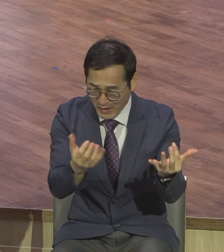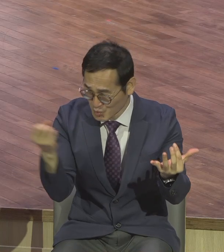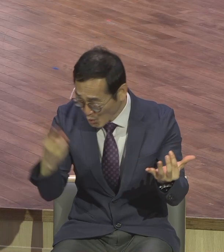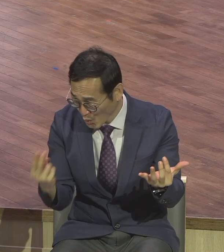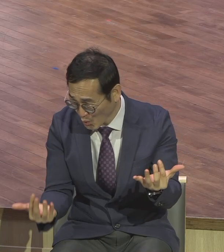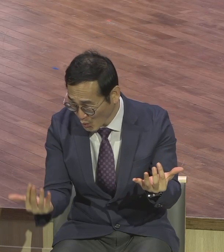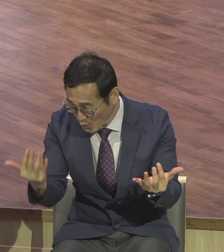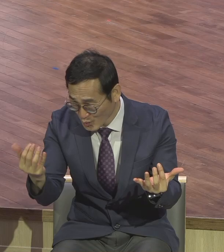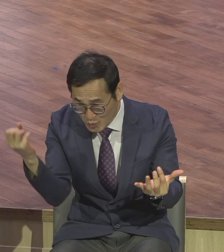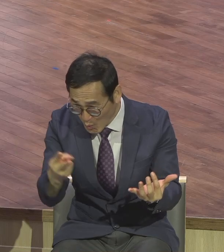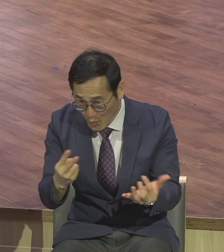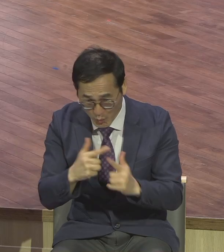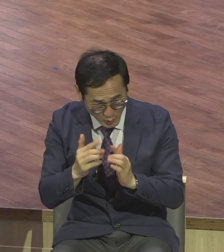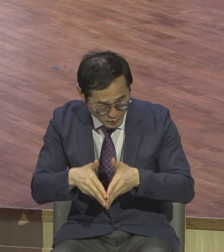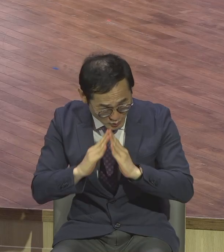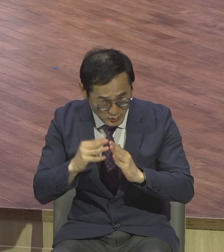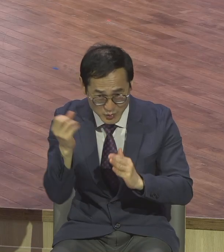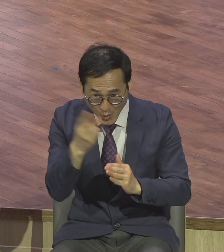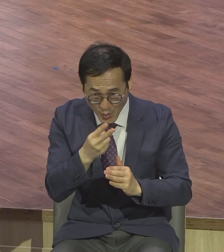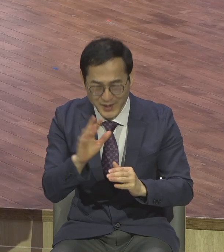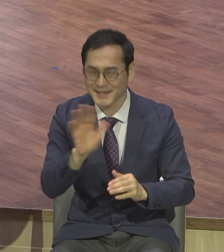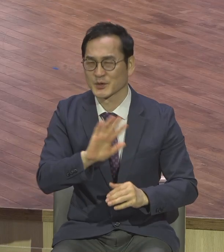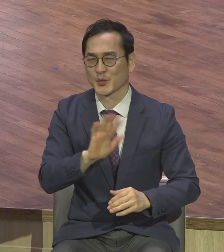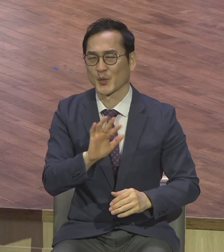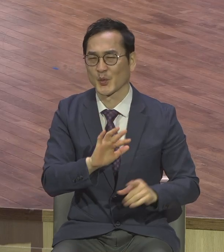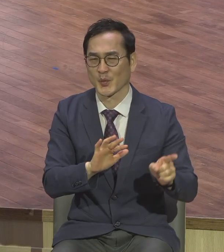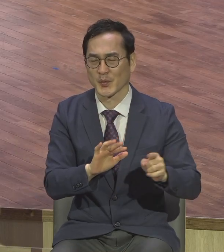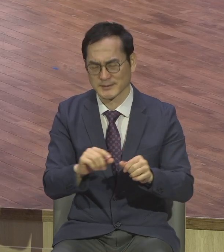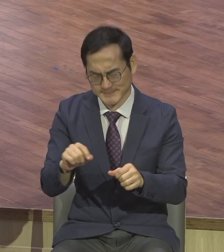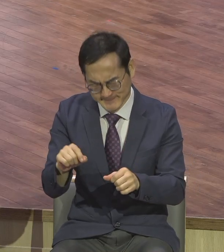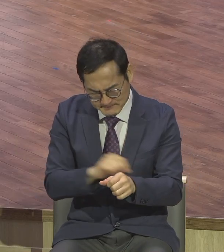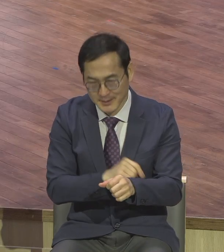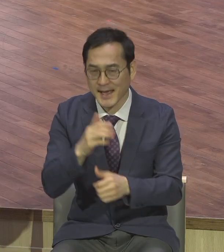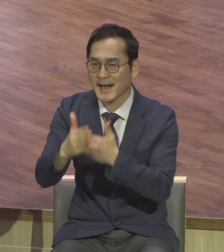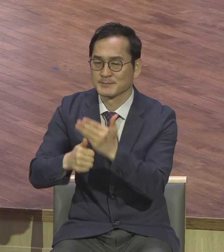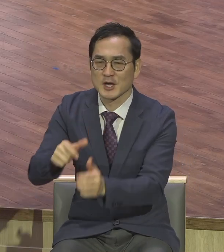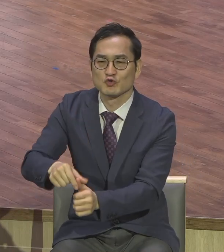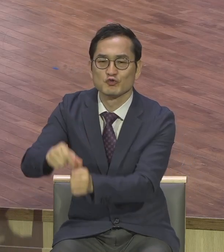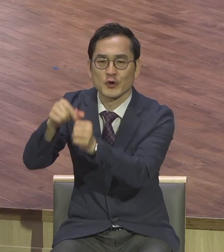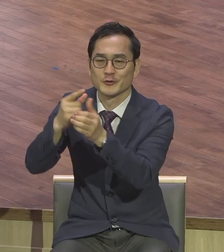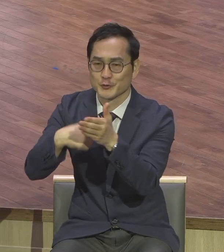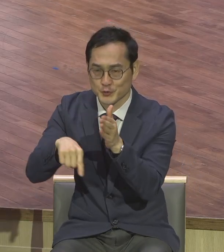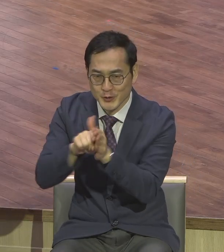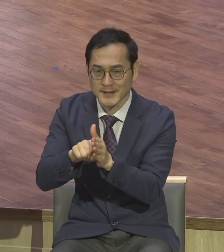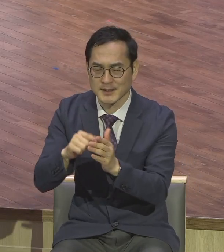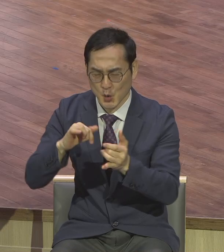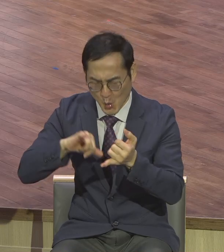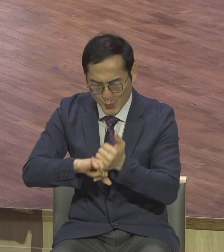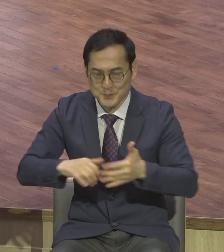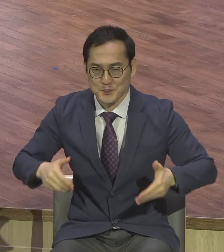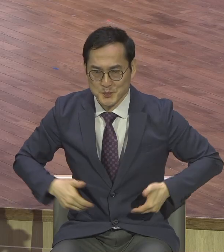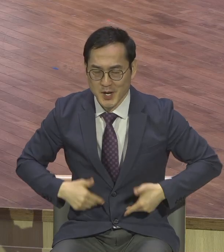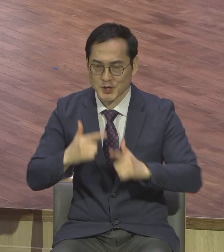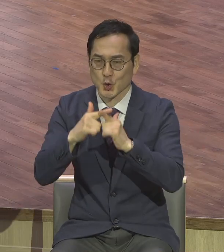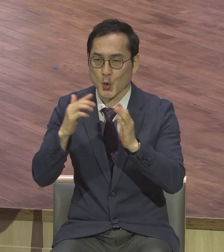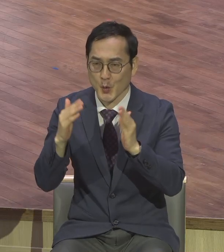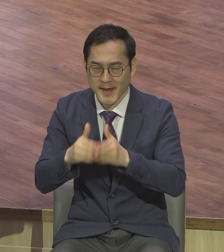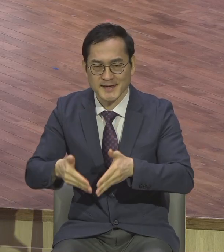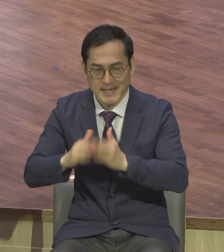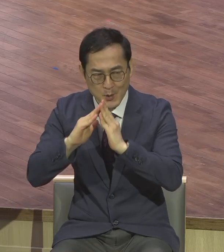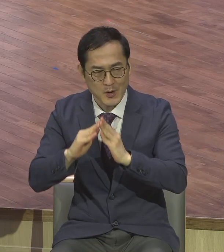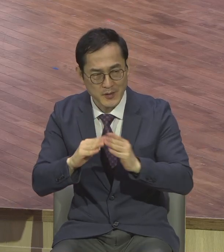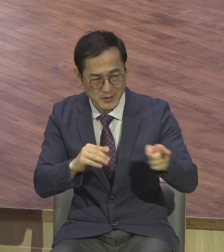하나님의 구속사 성취에 가장 꼭 필요한 교회를 세워야